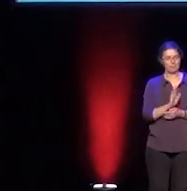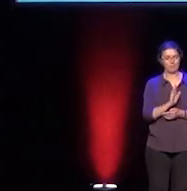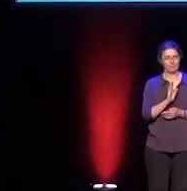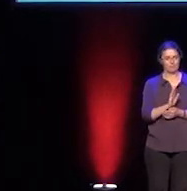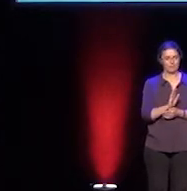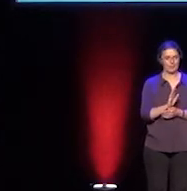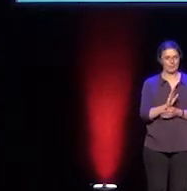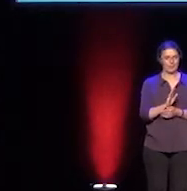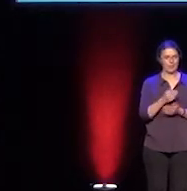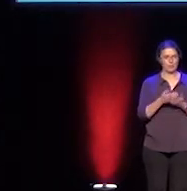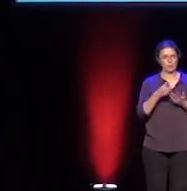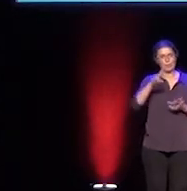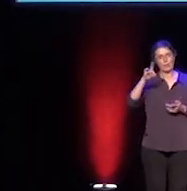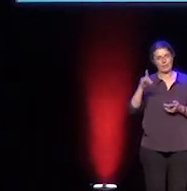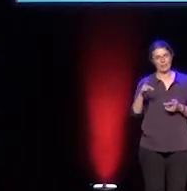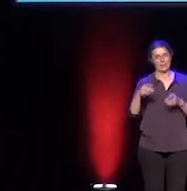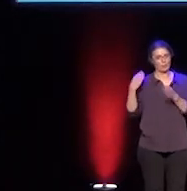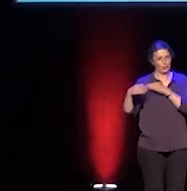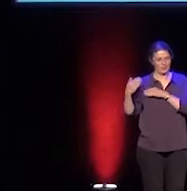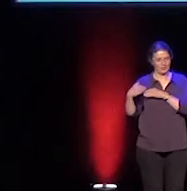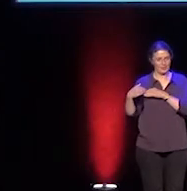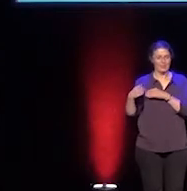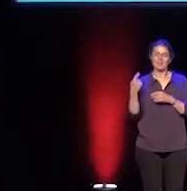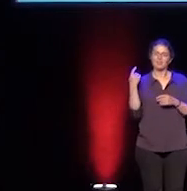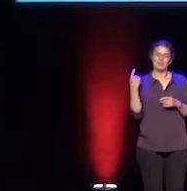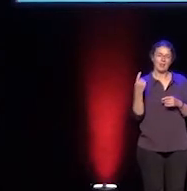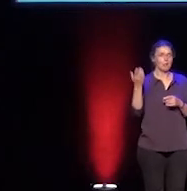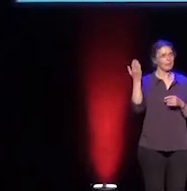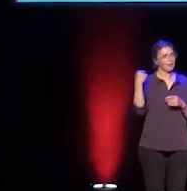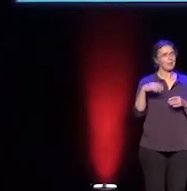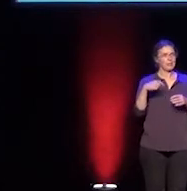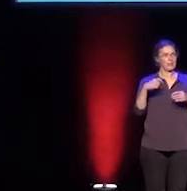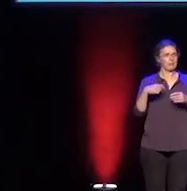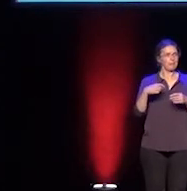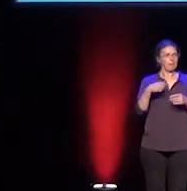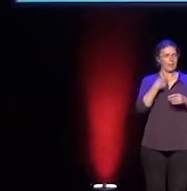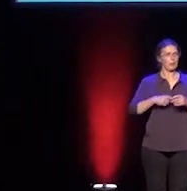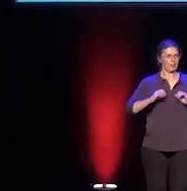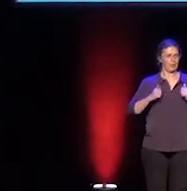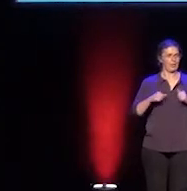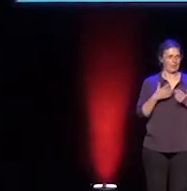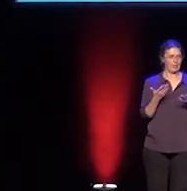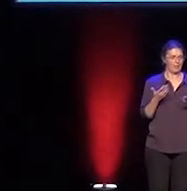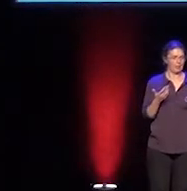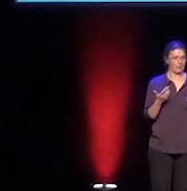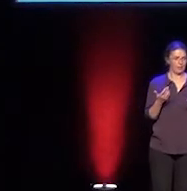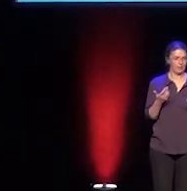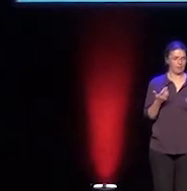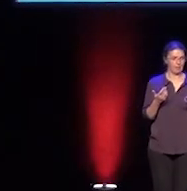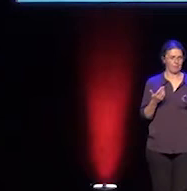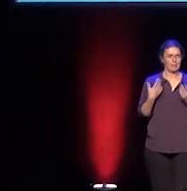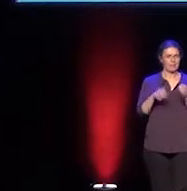seine SoVD-Geschichte. Eduard Roncari ist aufgrund persönlicher Erlebnisse,